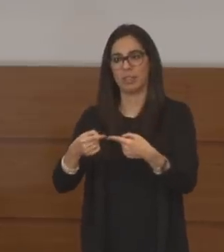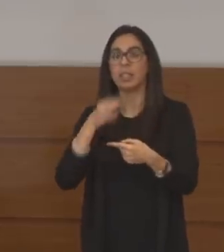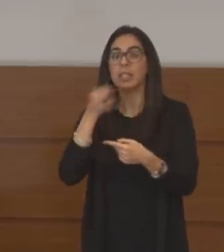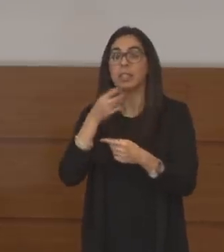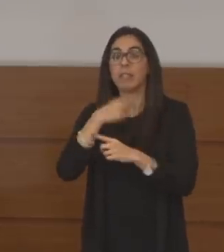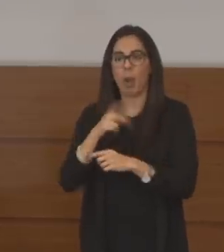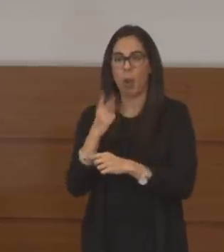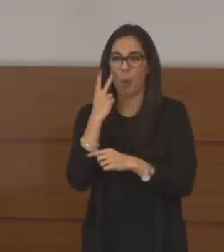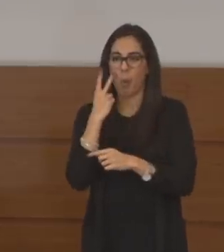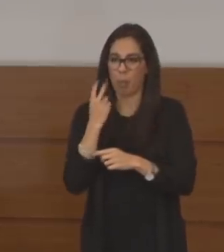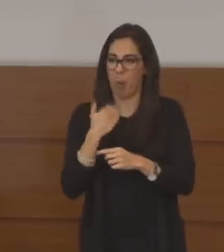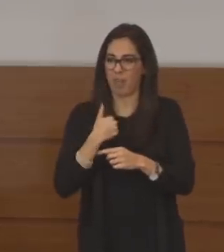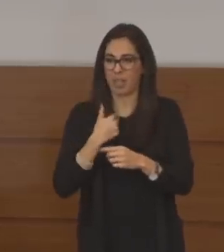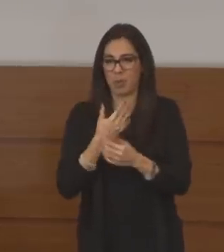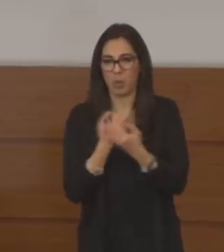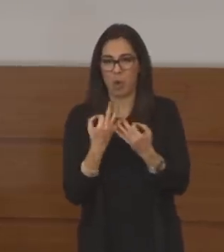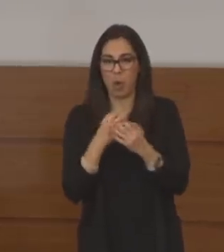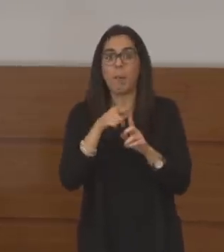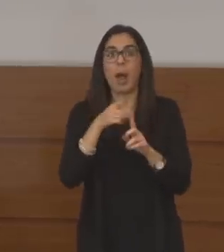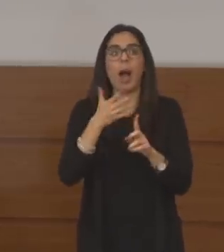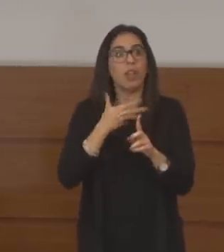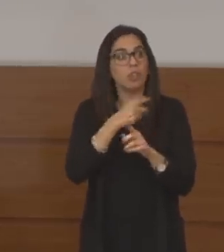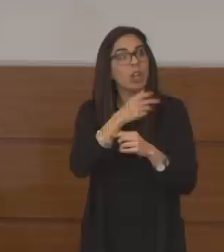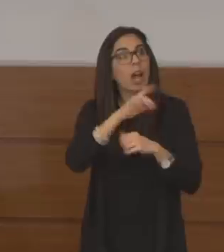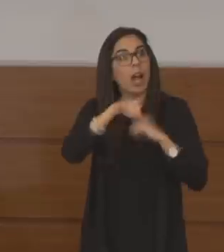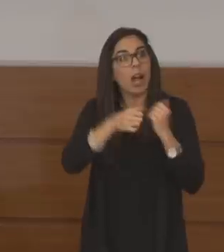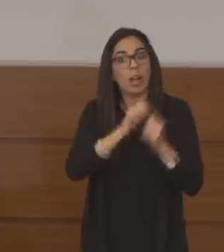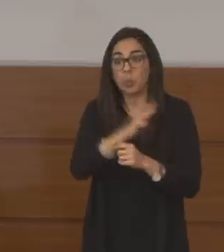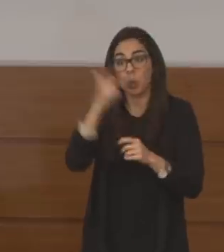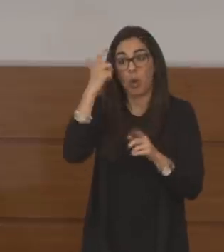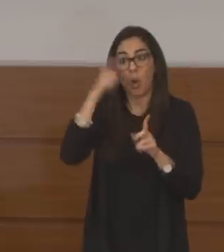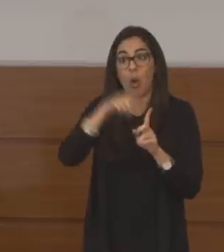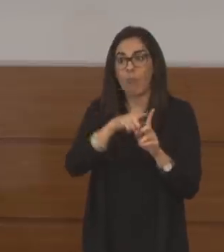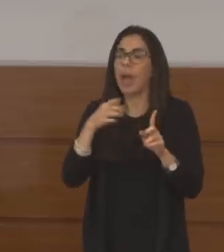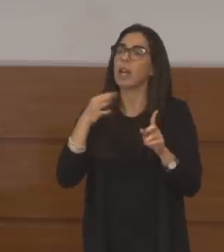sistema sono veramente l'elemento decisivo